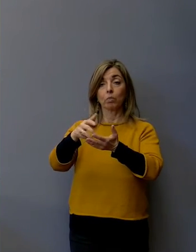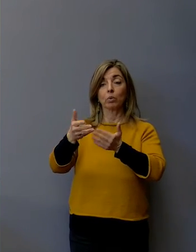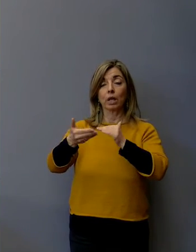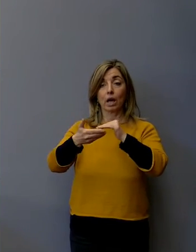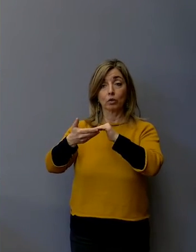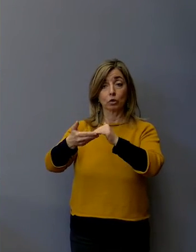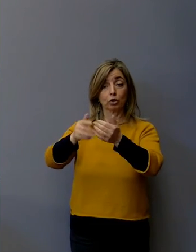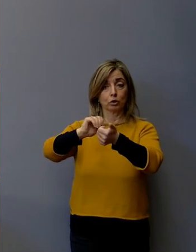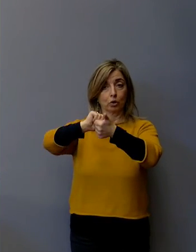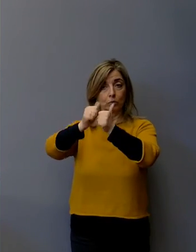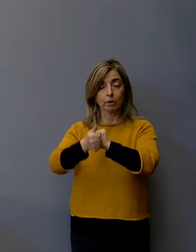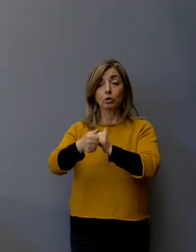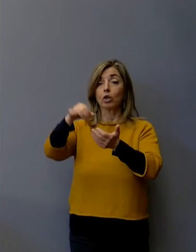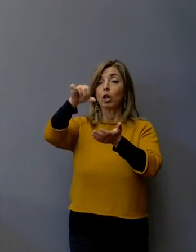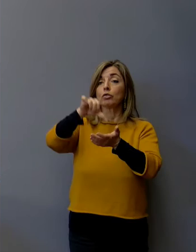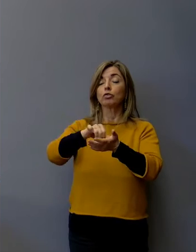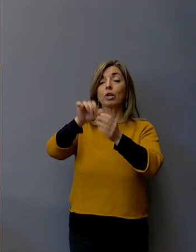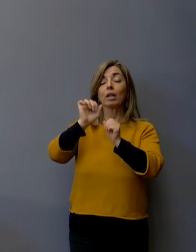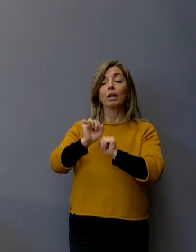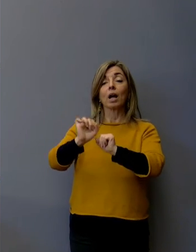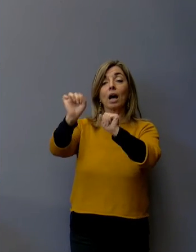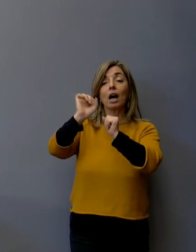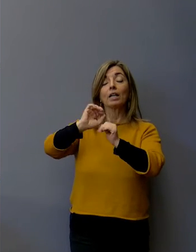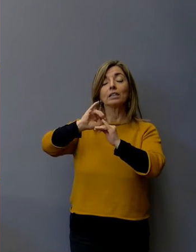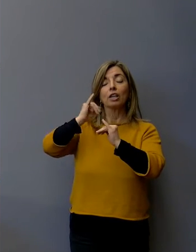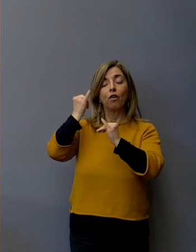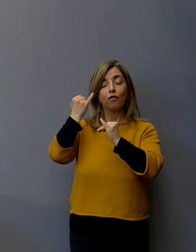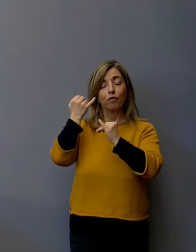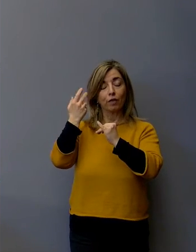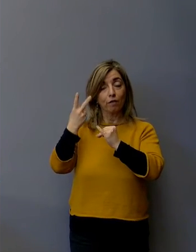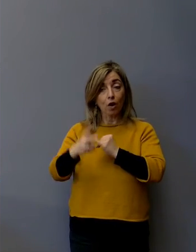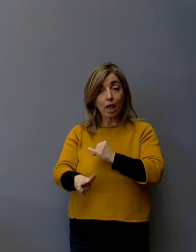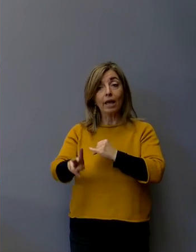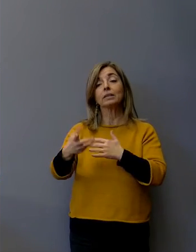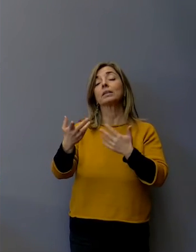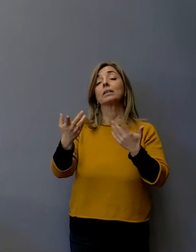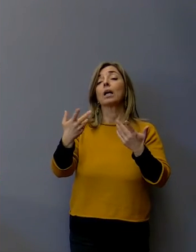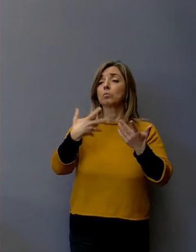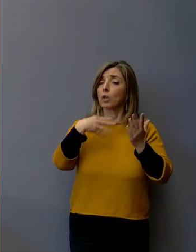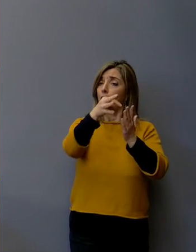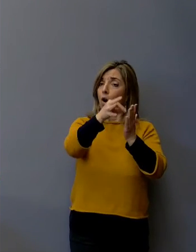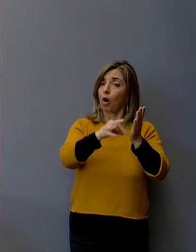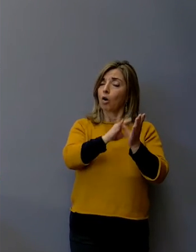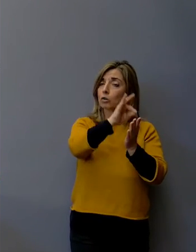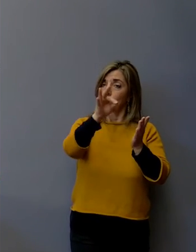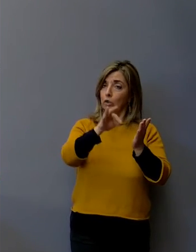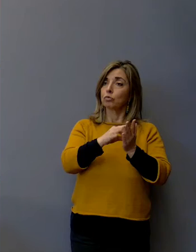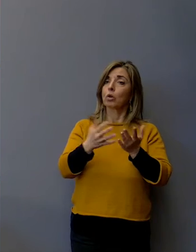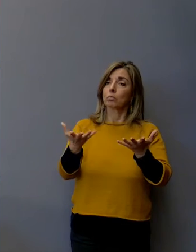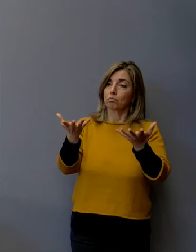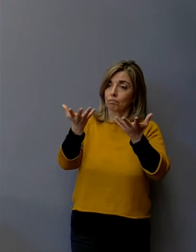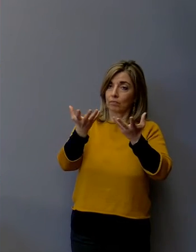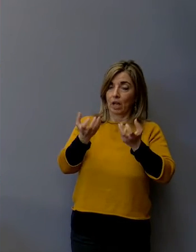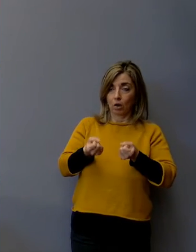alla morosità incolpevole all'emergenza della casa ordini del giorno che sono stati accolti con il voto favorevole del consiglio comunale